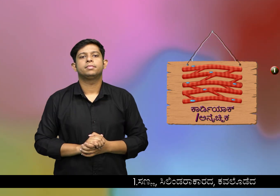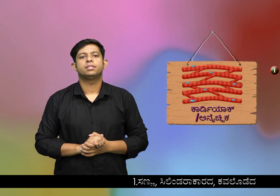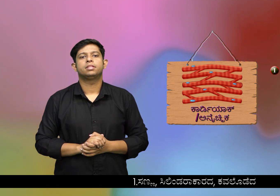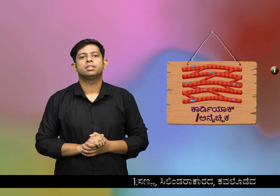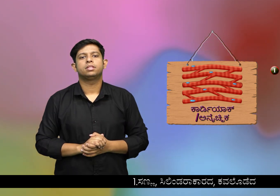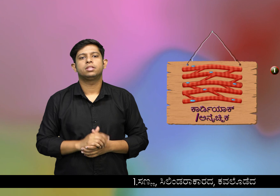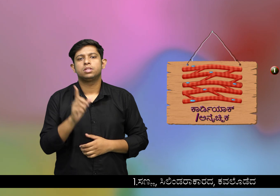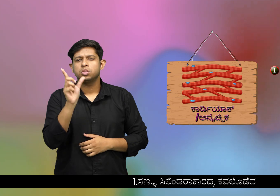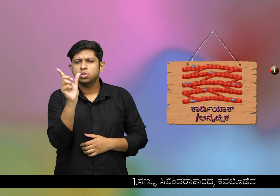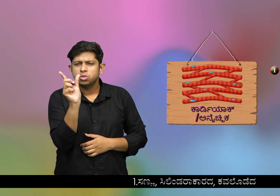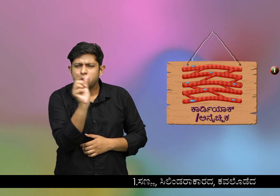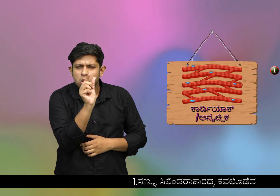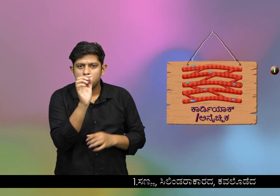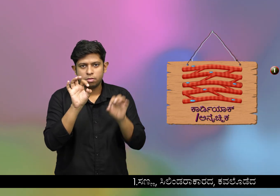ಸಣ್ಣ ಸಿಲಿಂಡರ್ಕಾರದ ಕವಲೊಡೆದ,